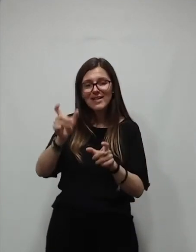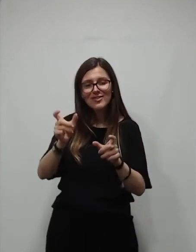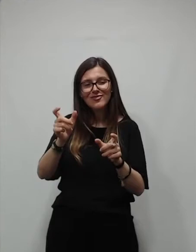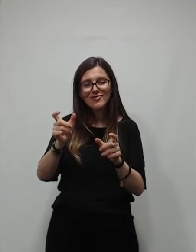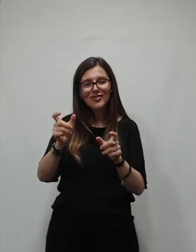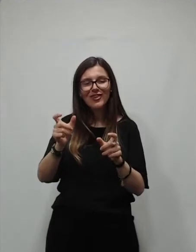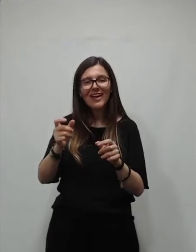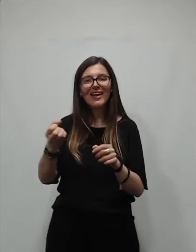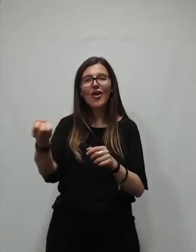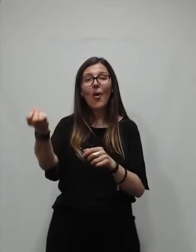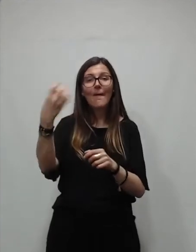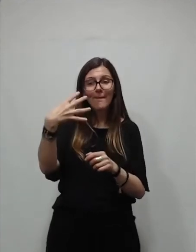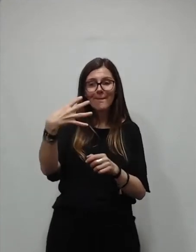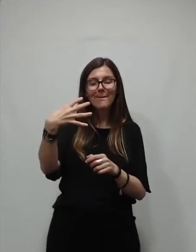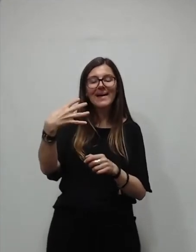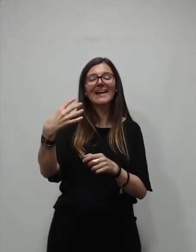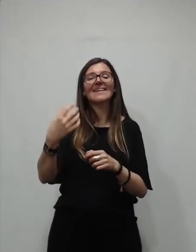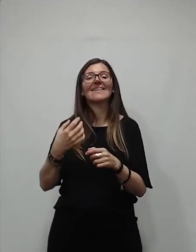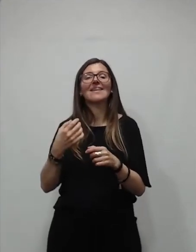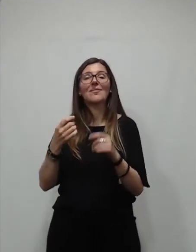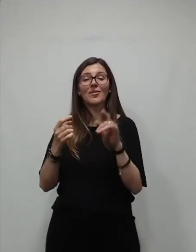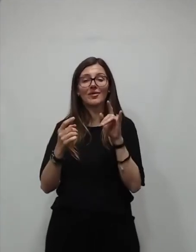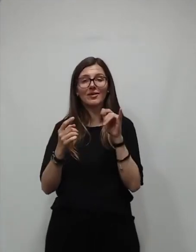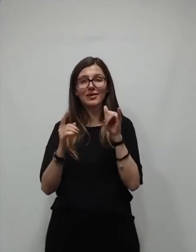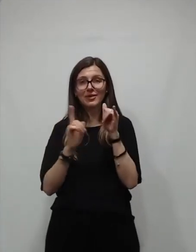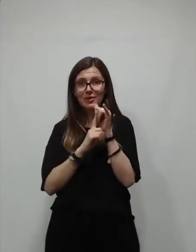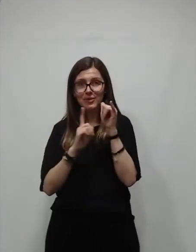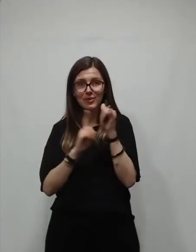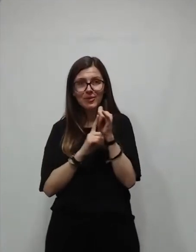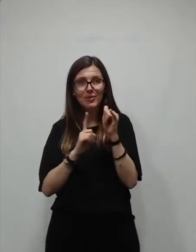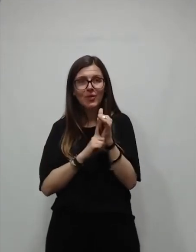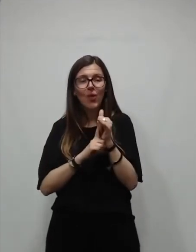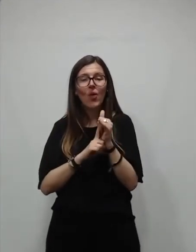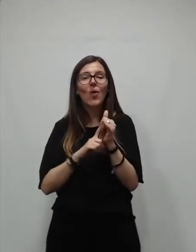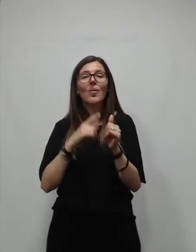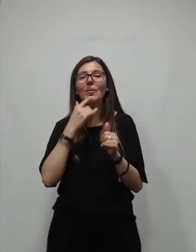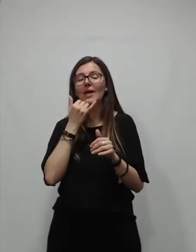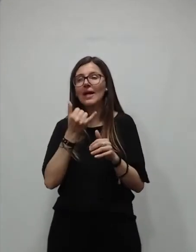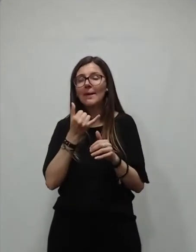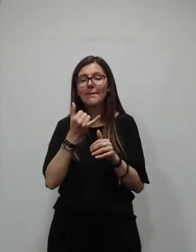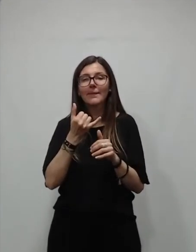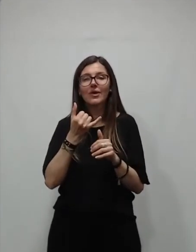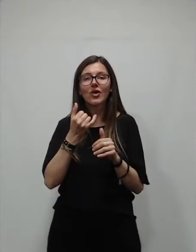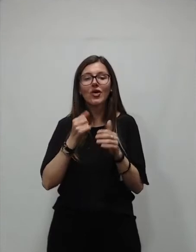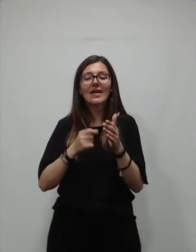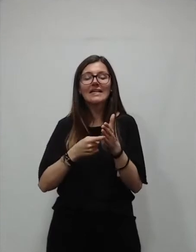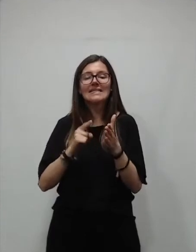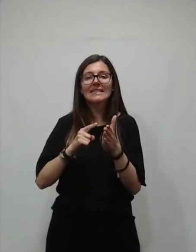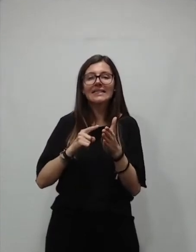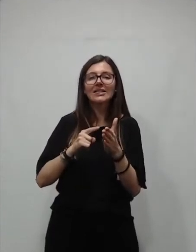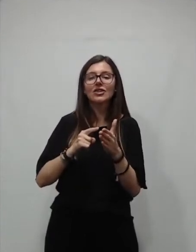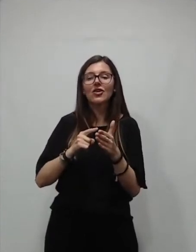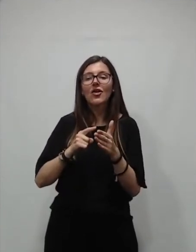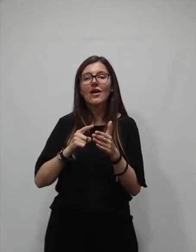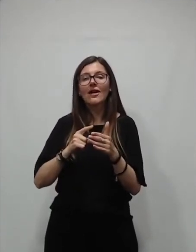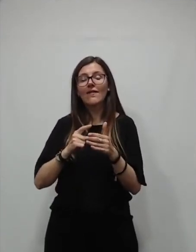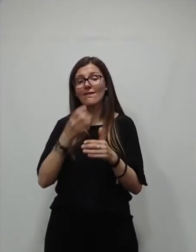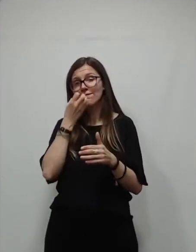diversa, de diversos lugares de donde nos envían. El centro, doctor Jacobo Civil de